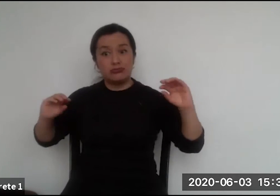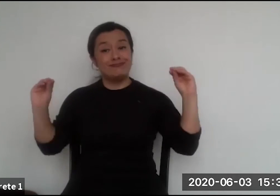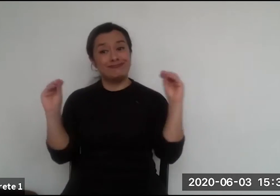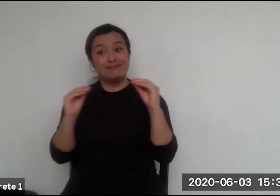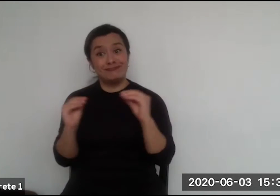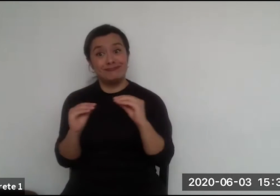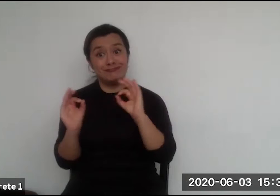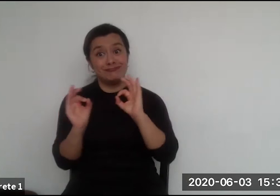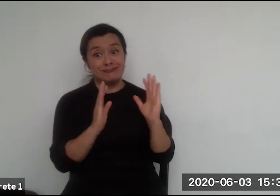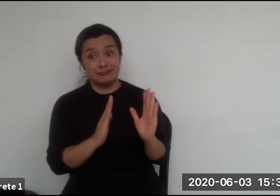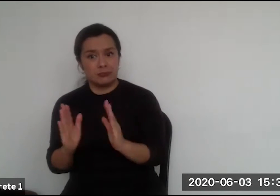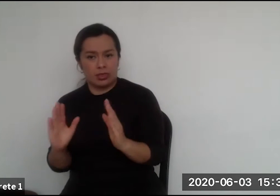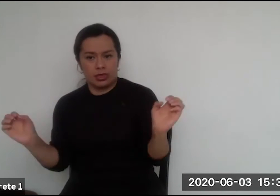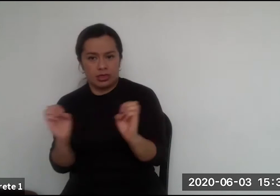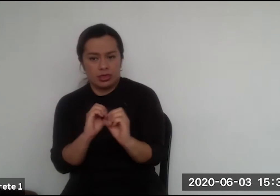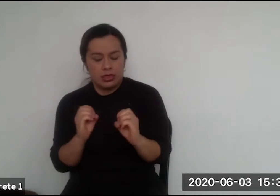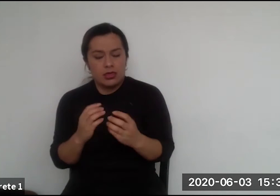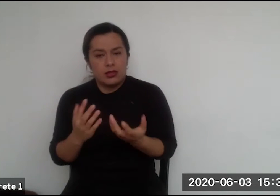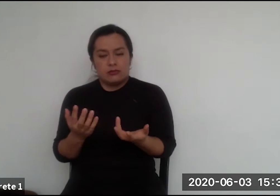a crise do